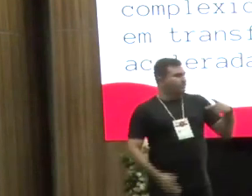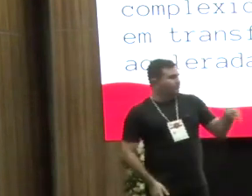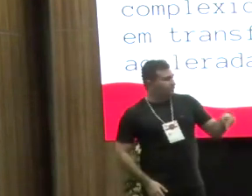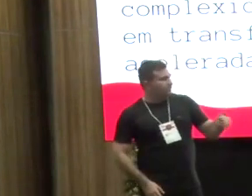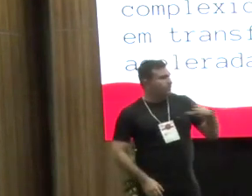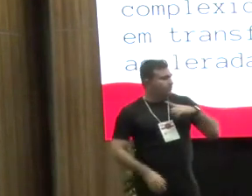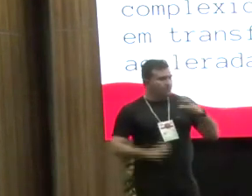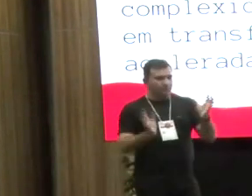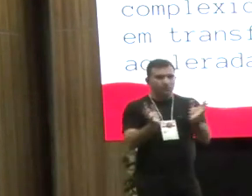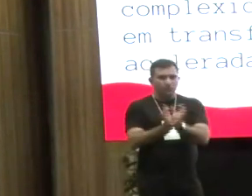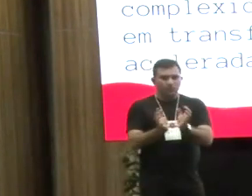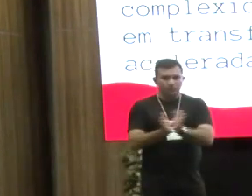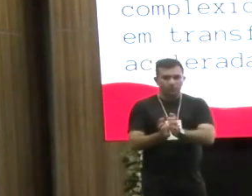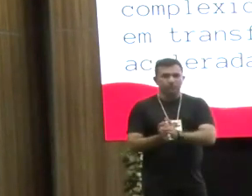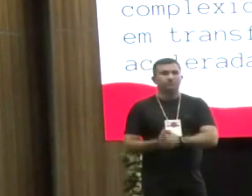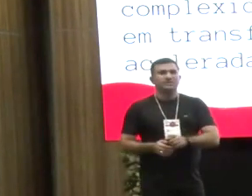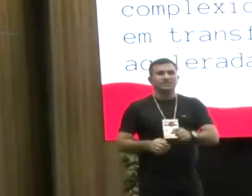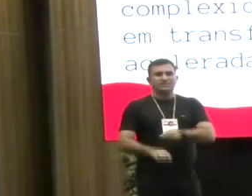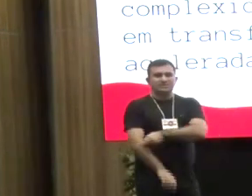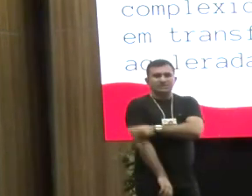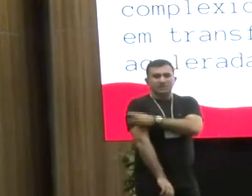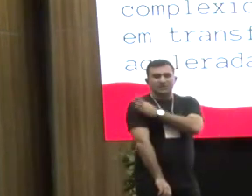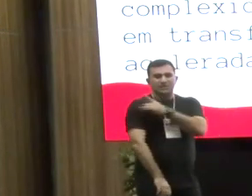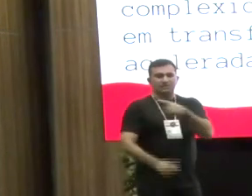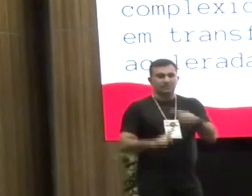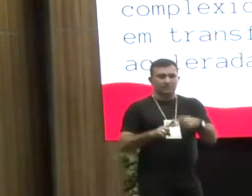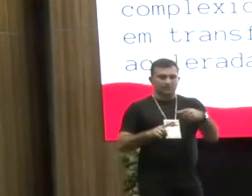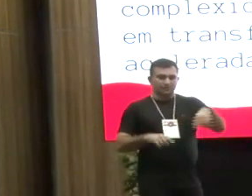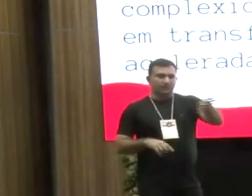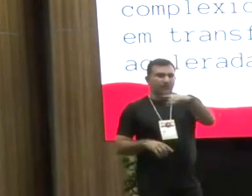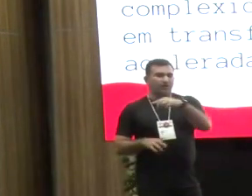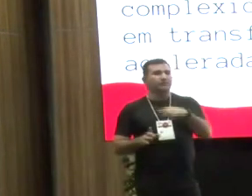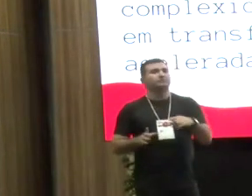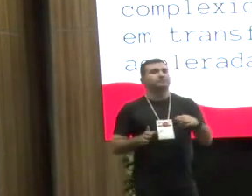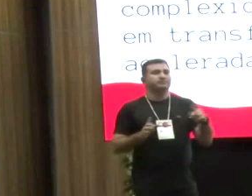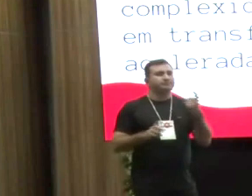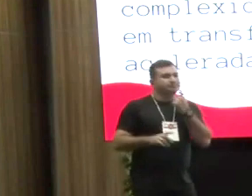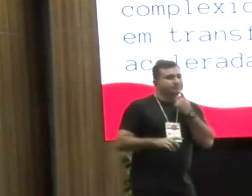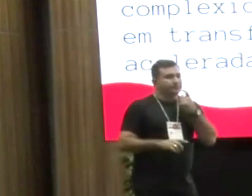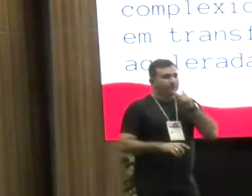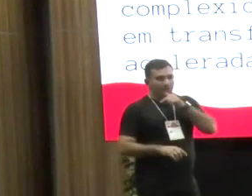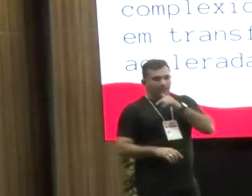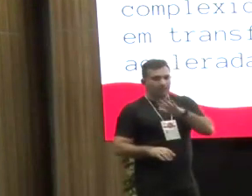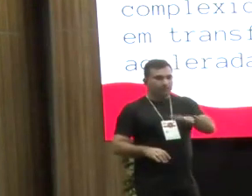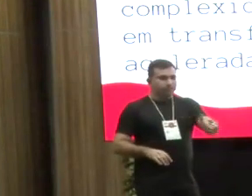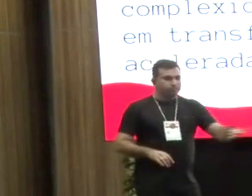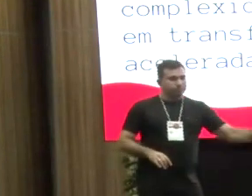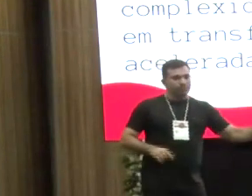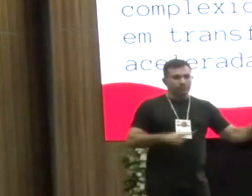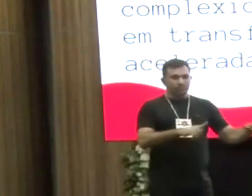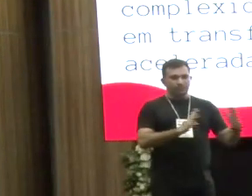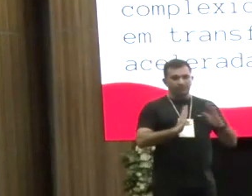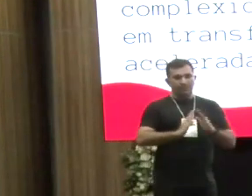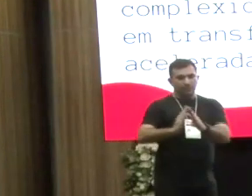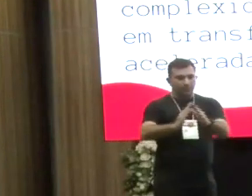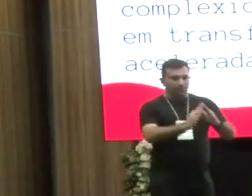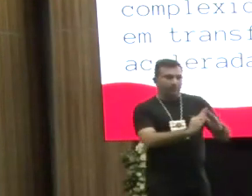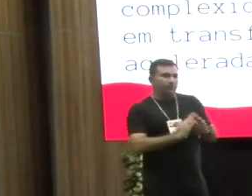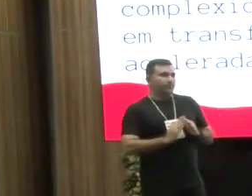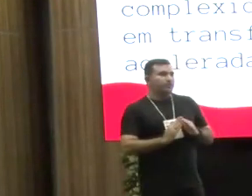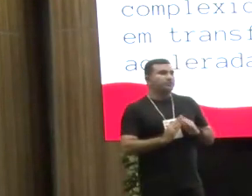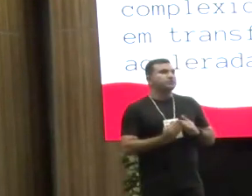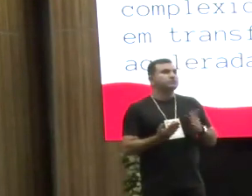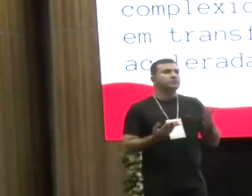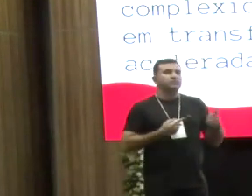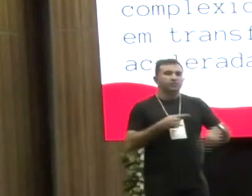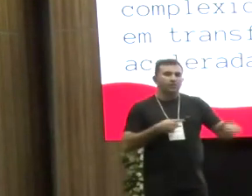turmas multisseriadas, porque são comunidades ribeirinhas. Como é que a gente pode fazer isso?